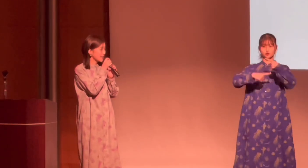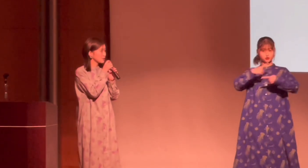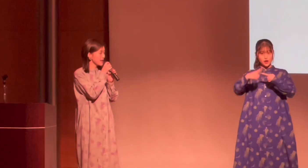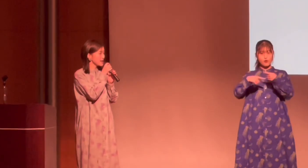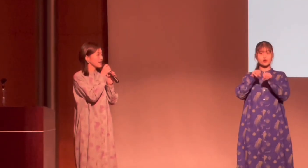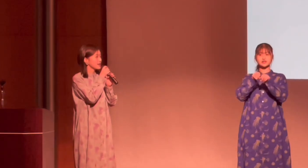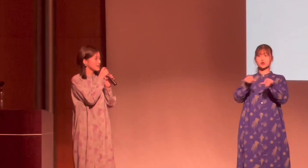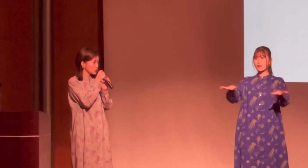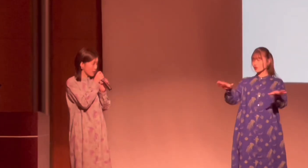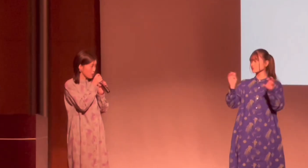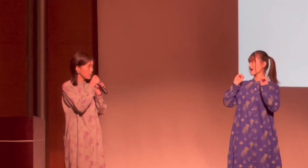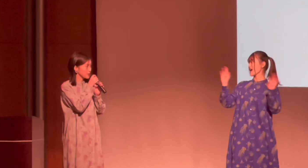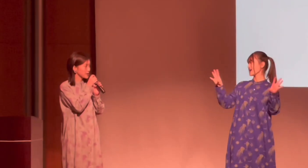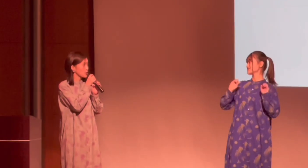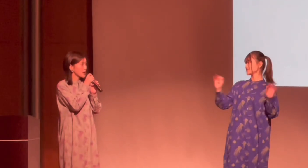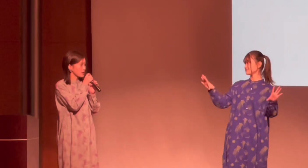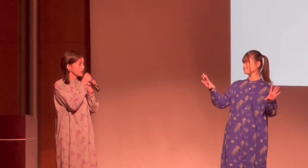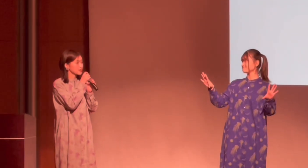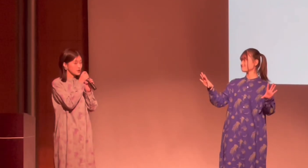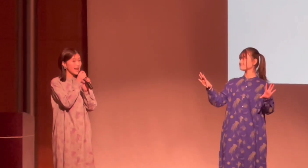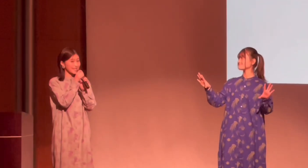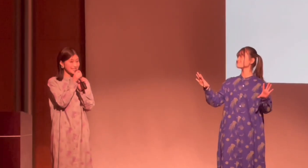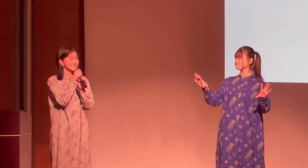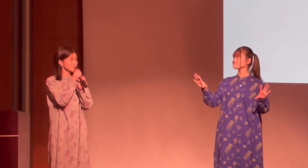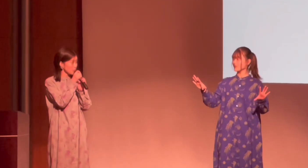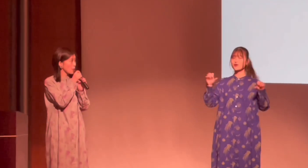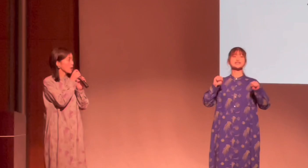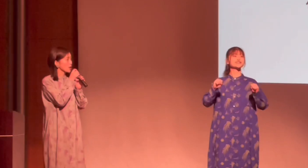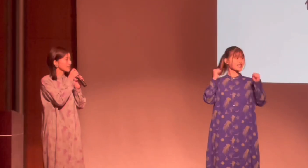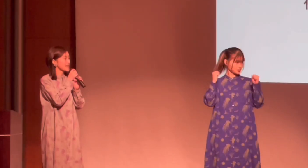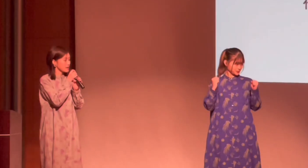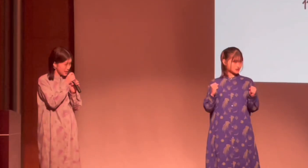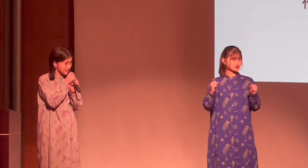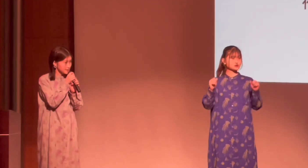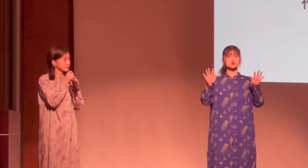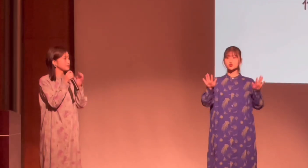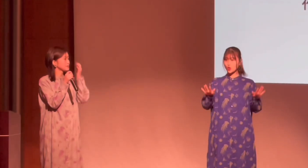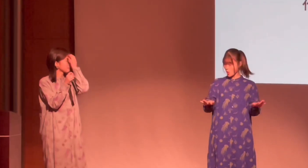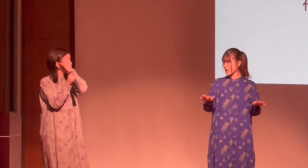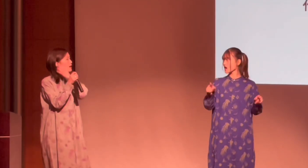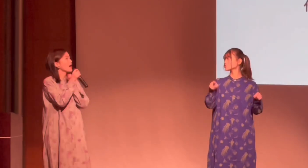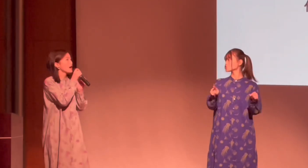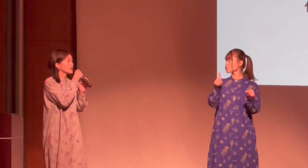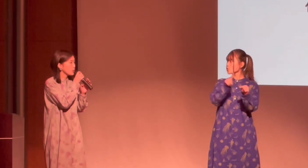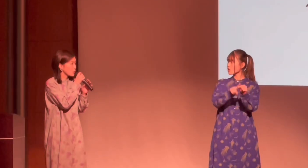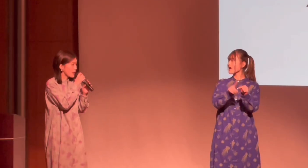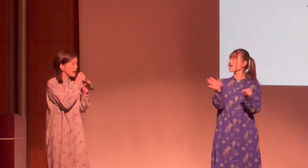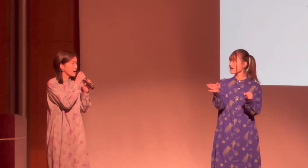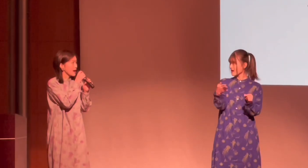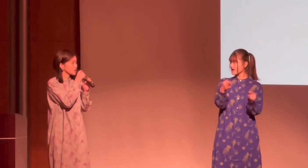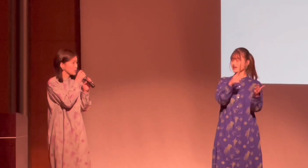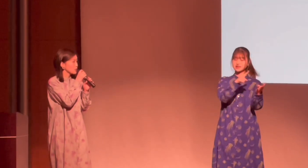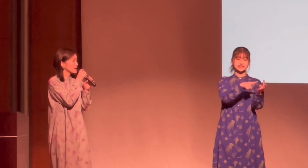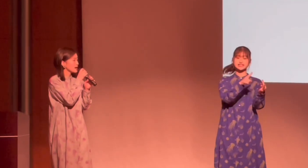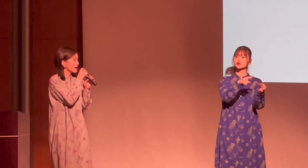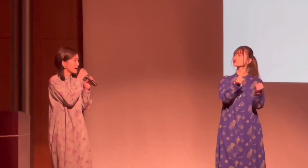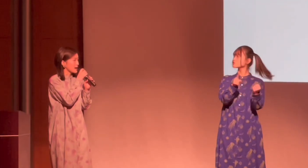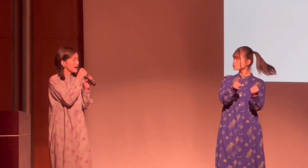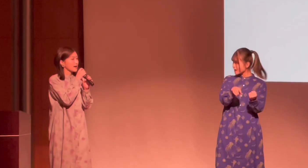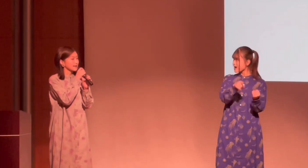どで手話を広める、そして発信をしています。今日はその中からい